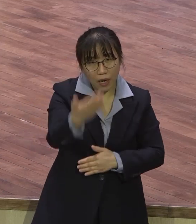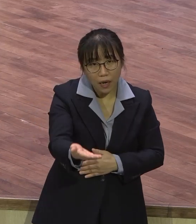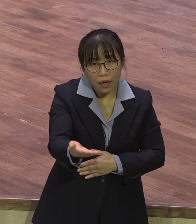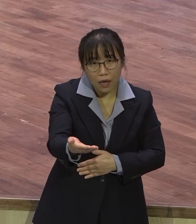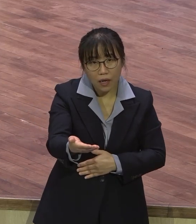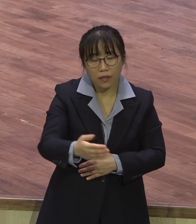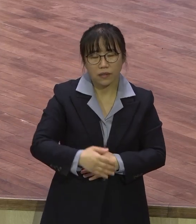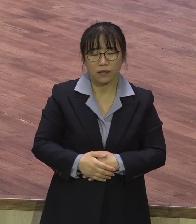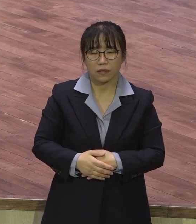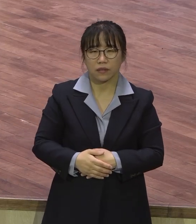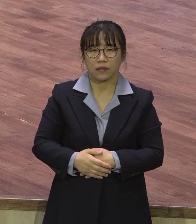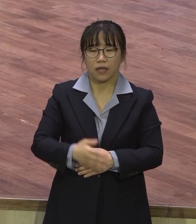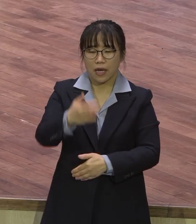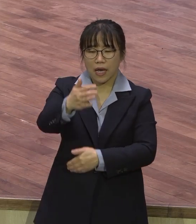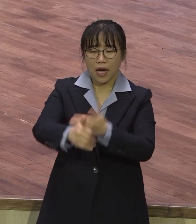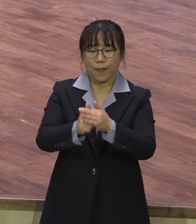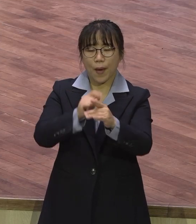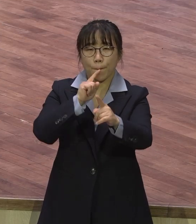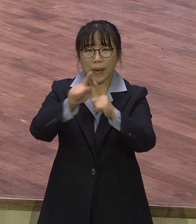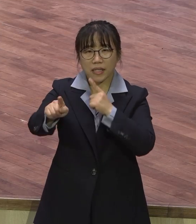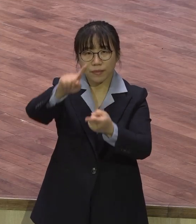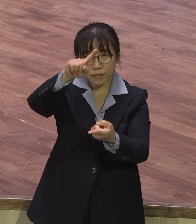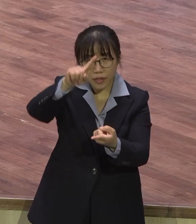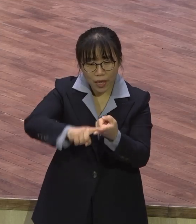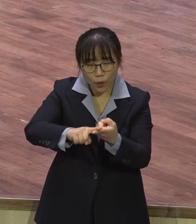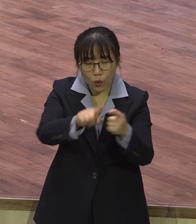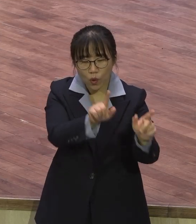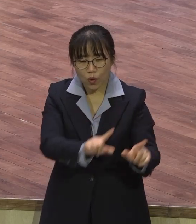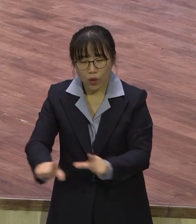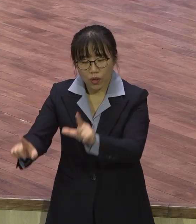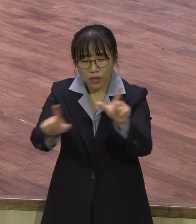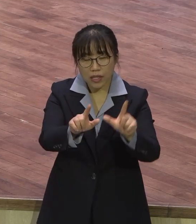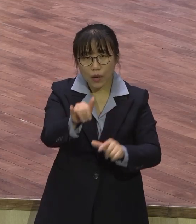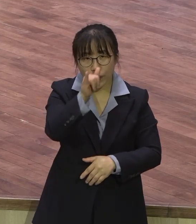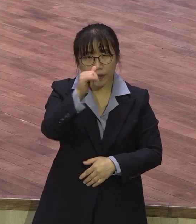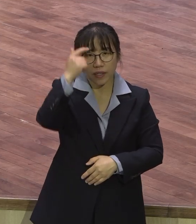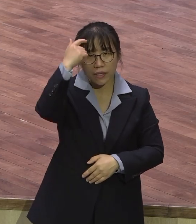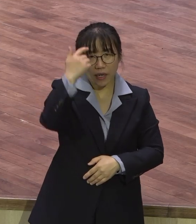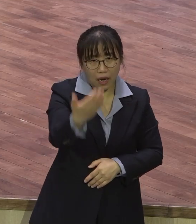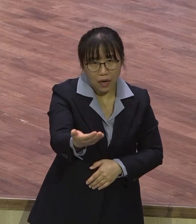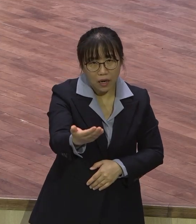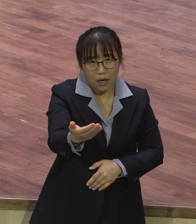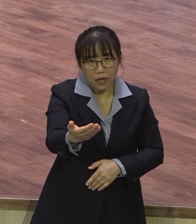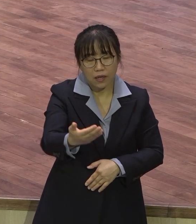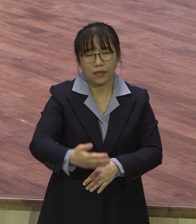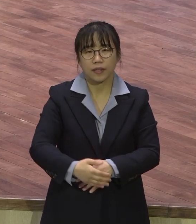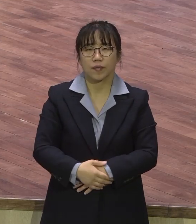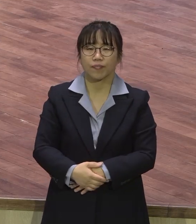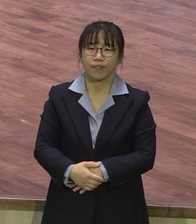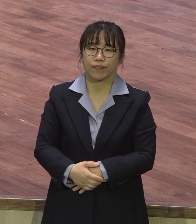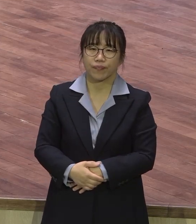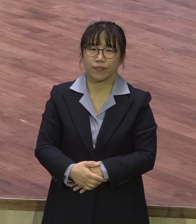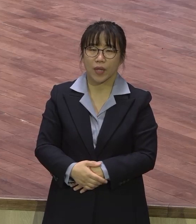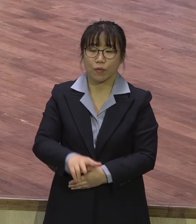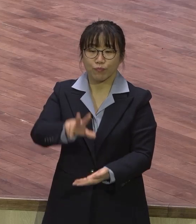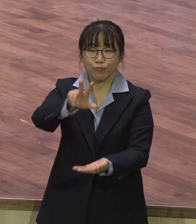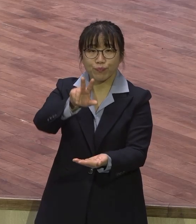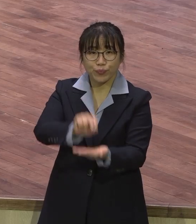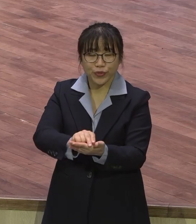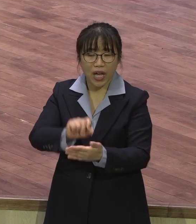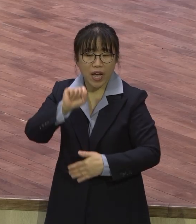표현하면 하나님의 말씀대로 성경대로 지금 살고 있느냐 믿고 있느냐 문제와